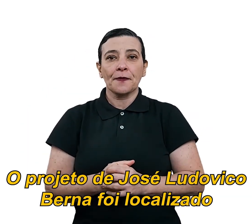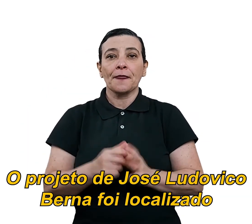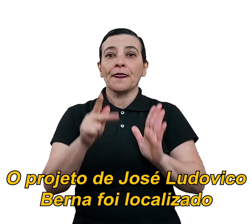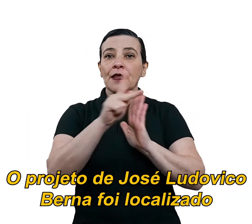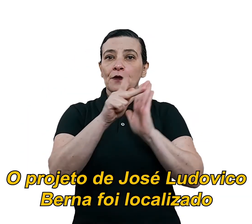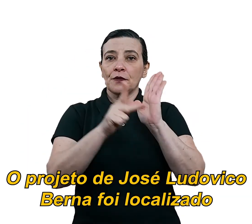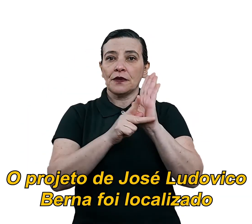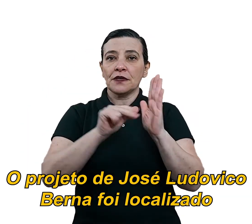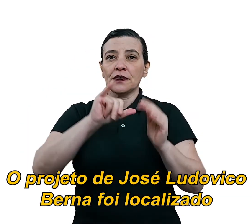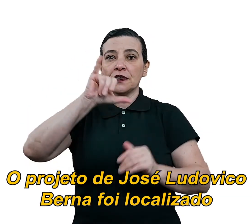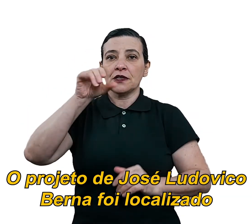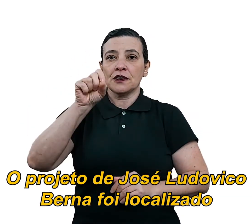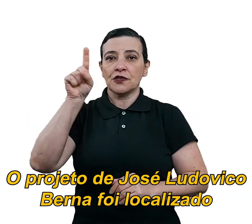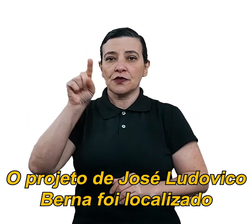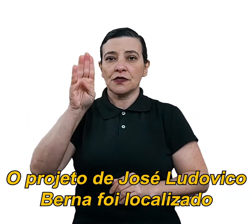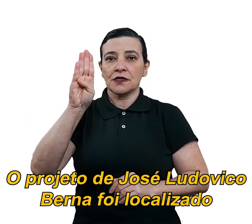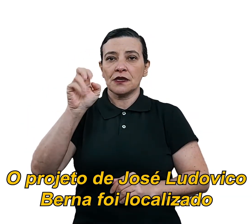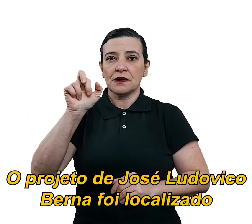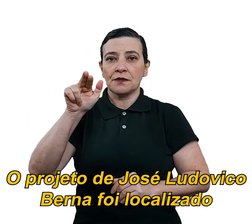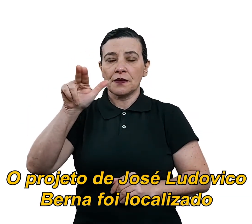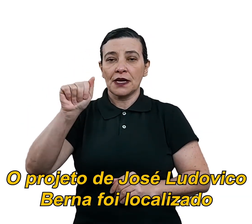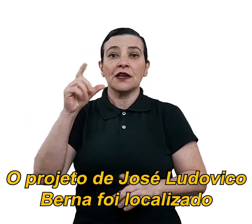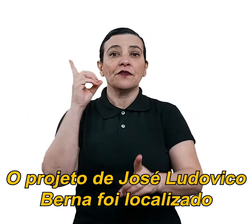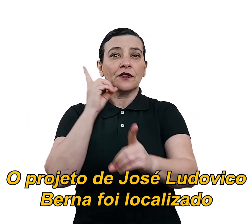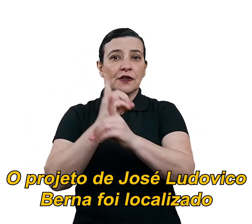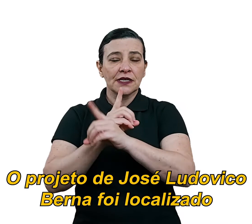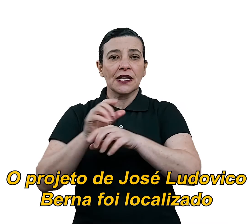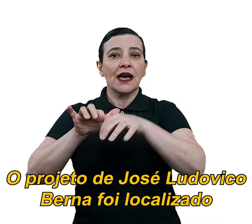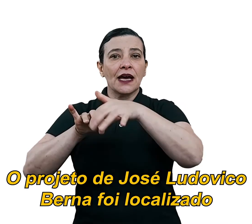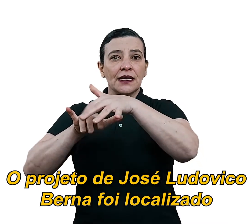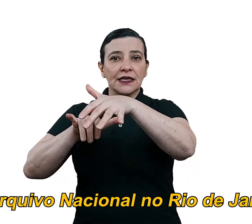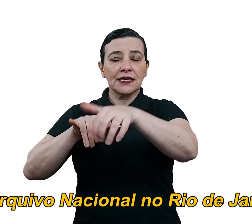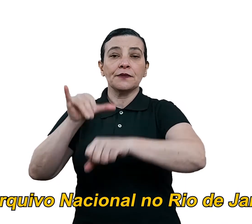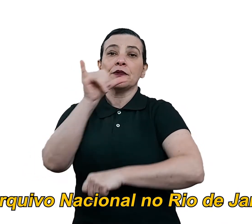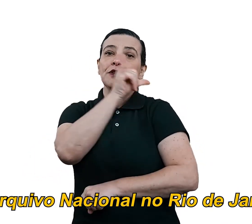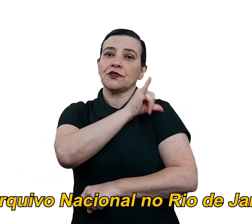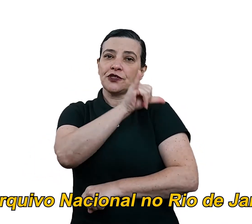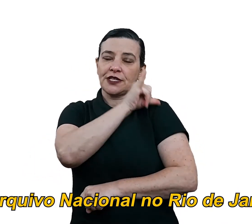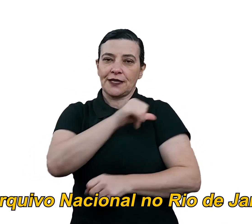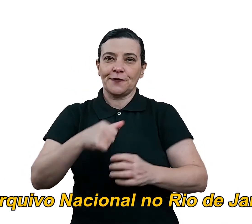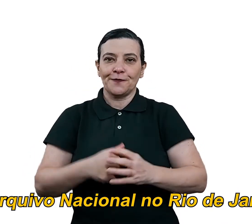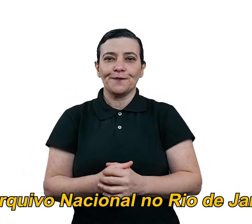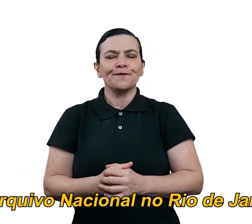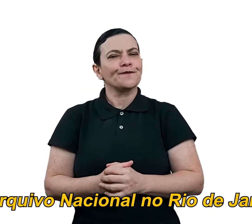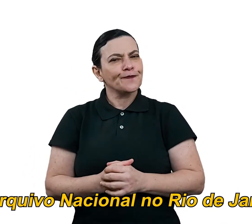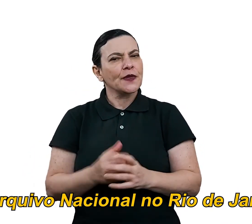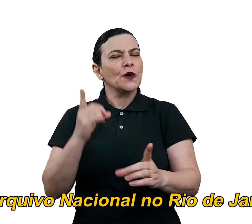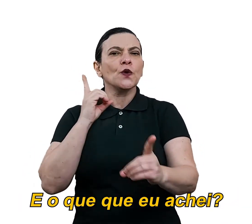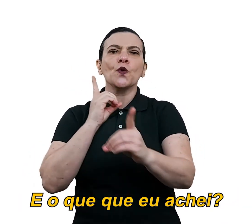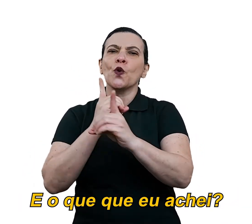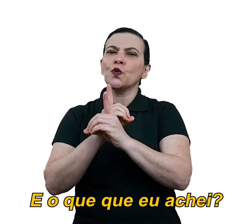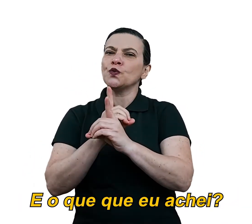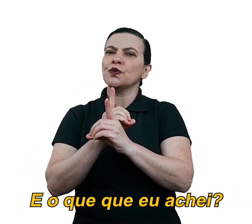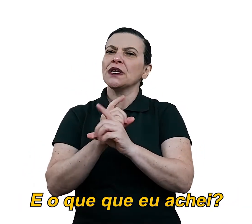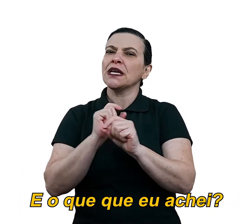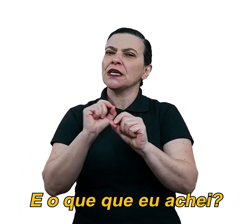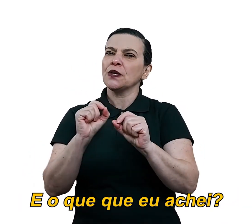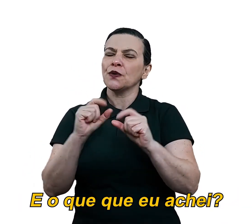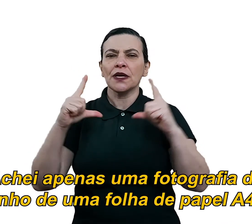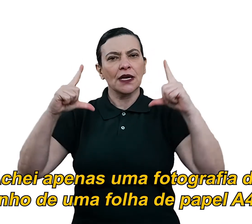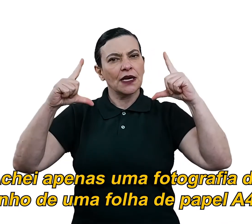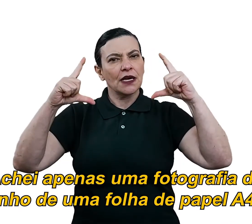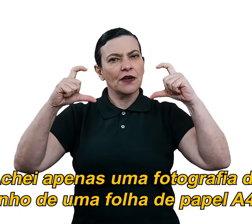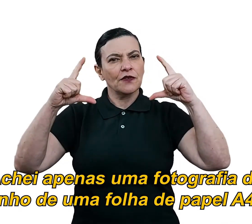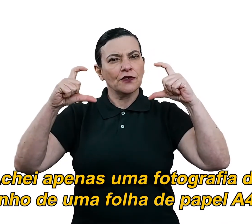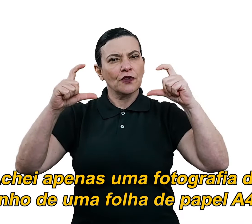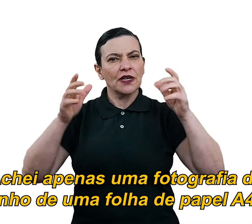projeto. O projeto de José Ludovico Berna foi localizado no Arquivo Nacional no Rio de Janeiro. O que eu achei? Eu